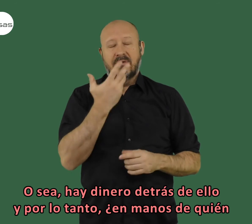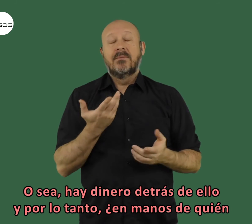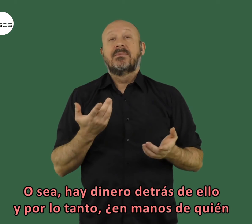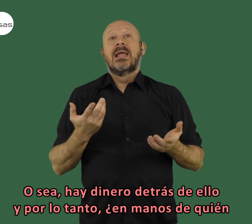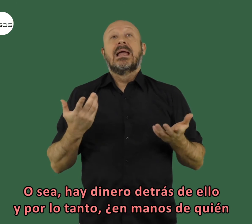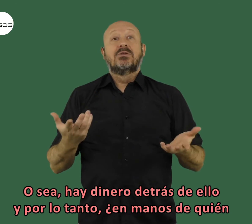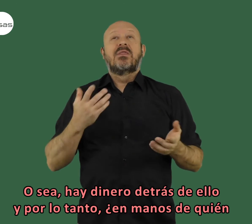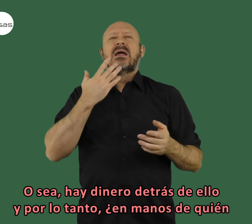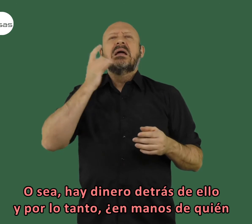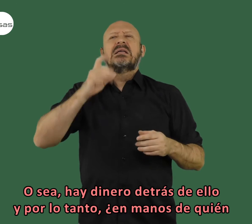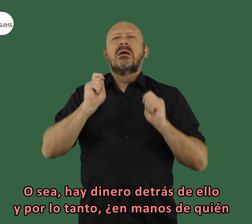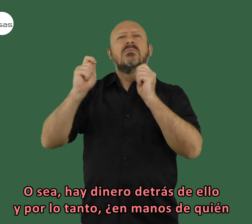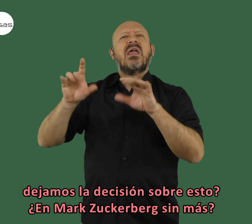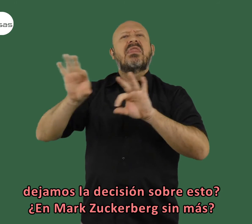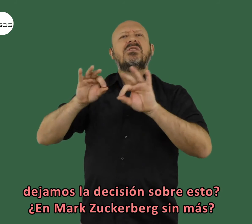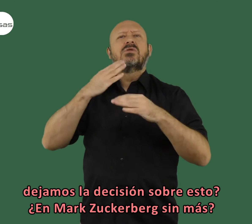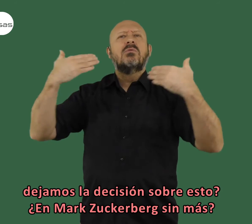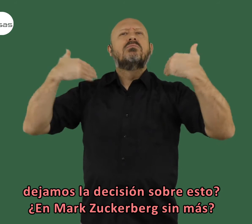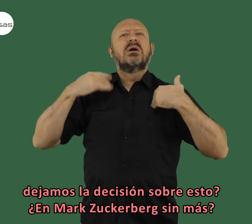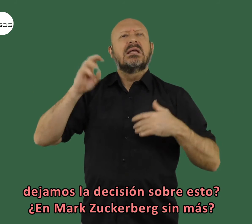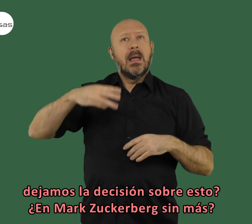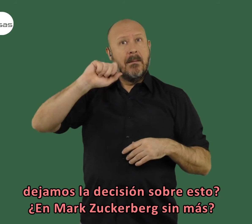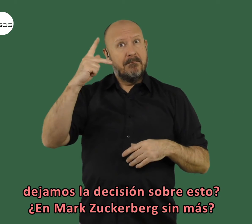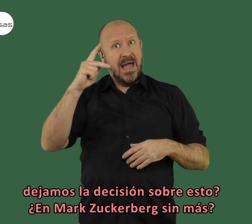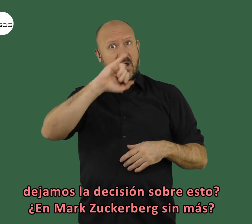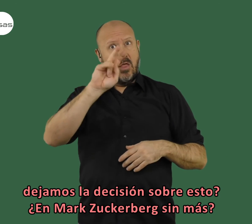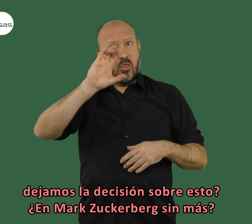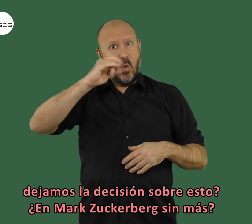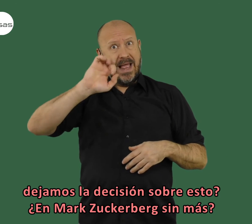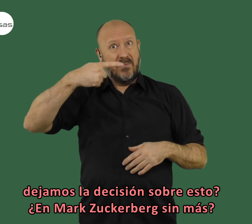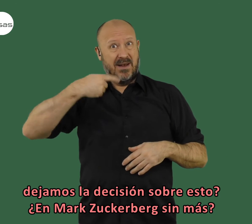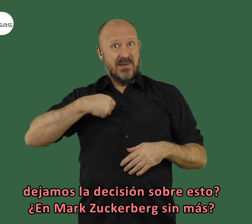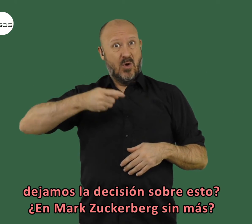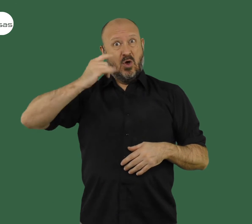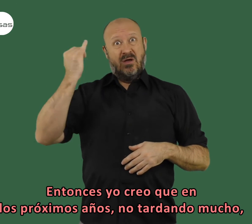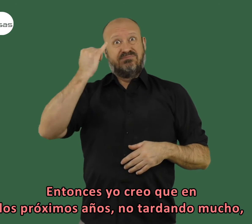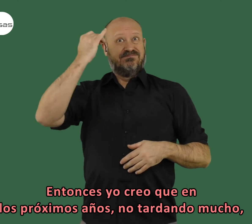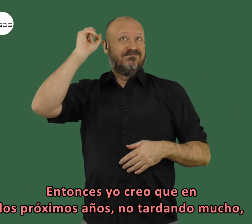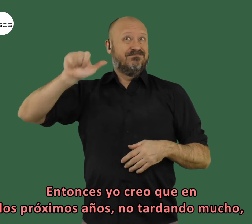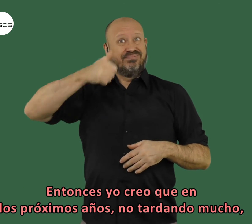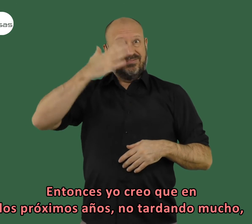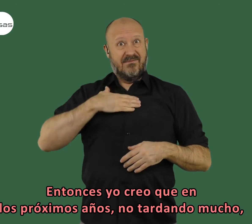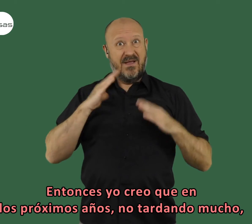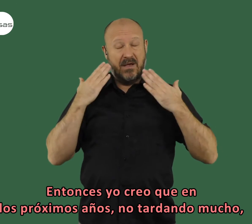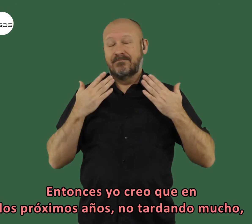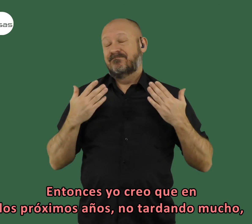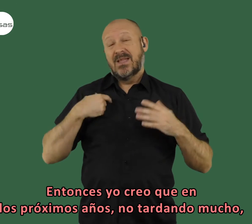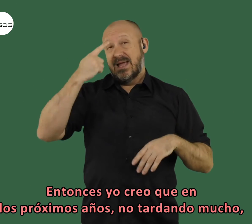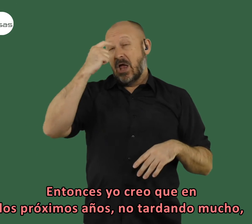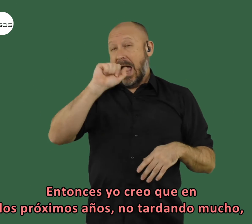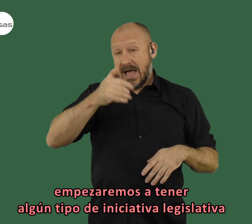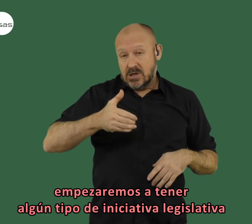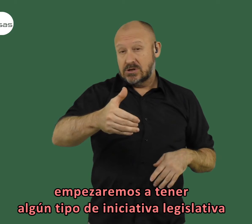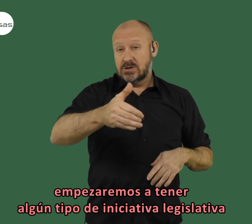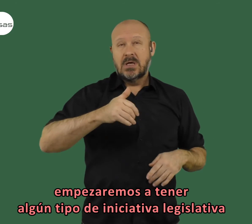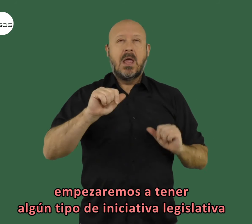tanto, ¿en manos de quién dejamos la decisión sobre esto? Mark Zuckerberg, sin más. Entonces, yo creo que en los próximos años,